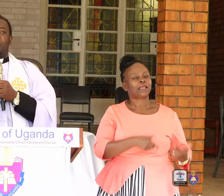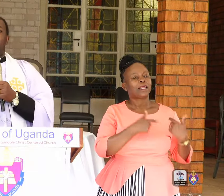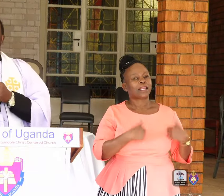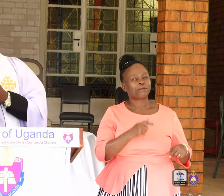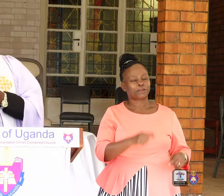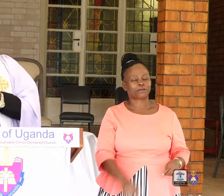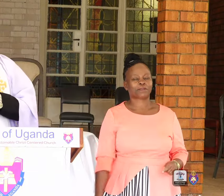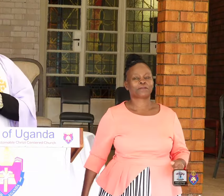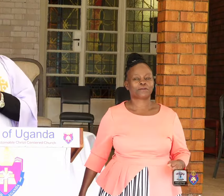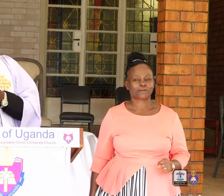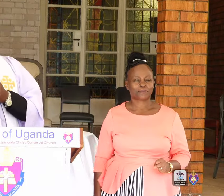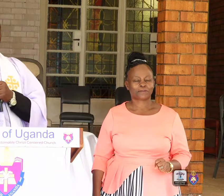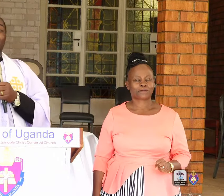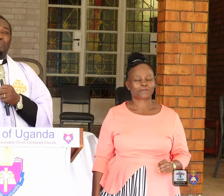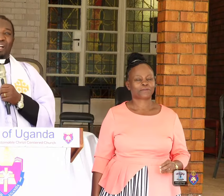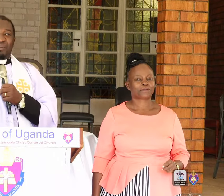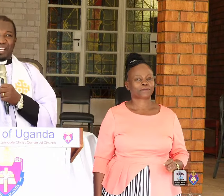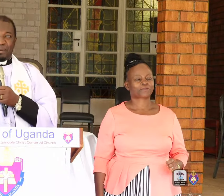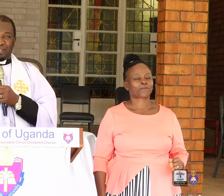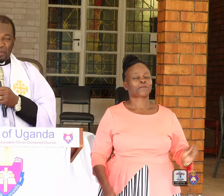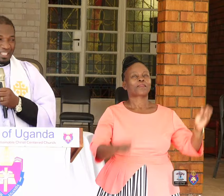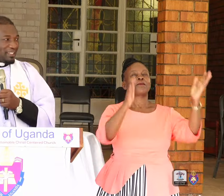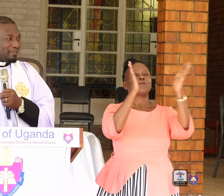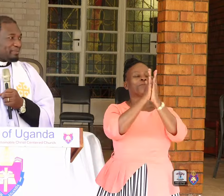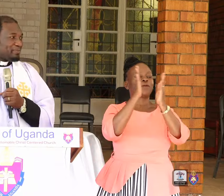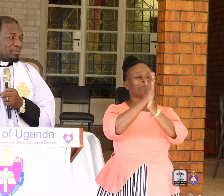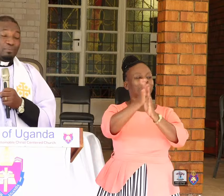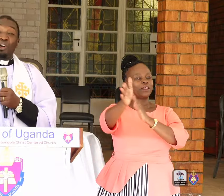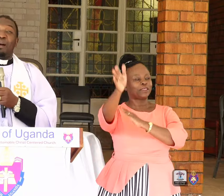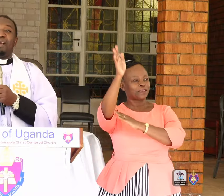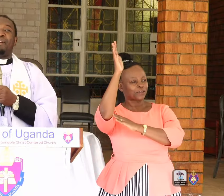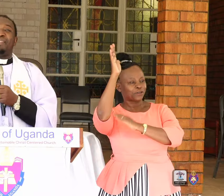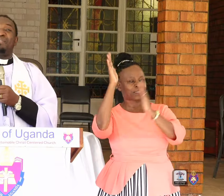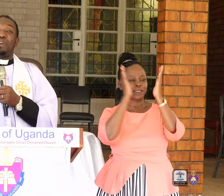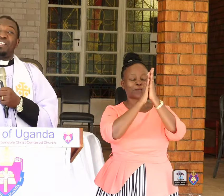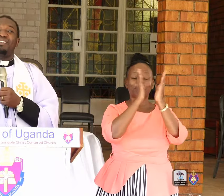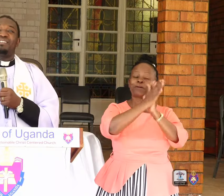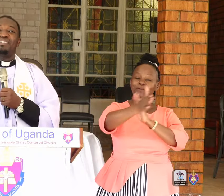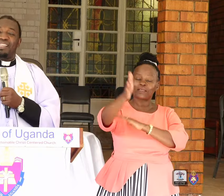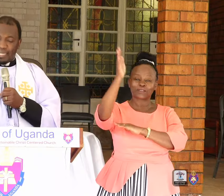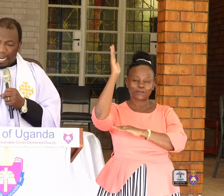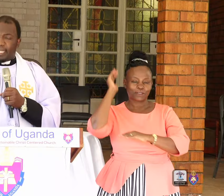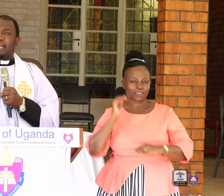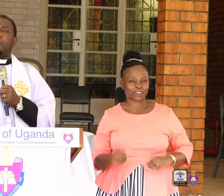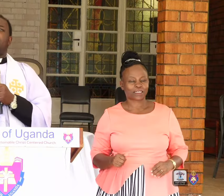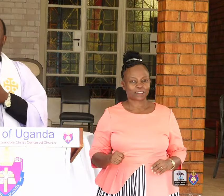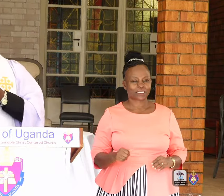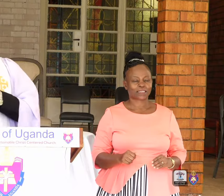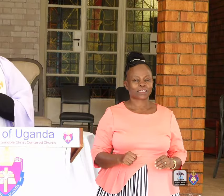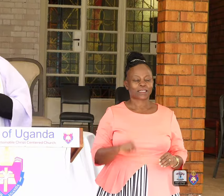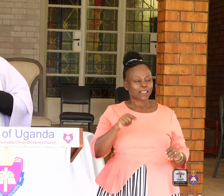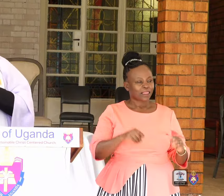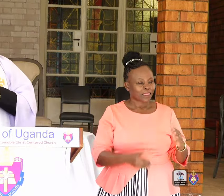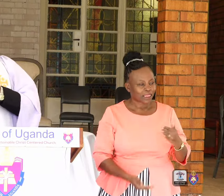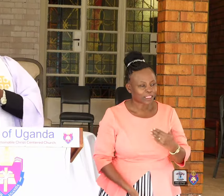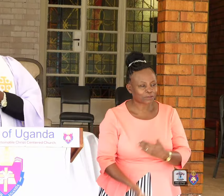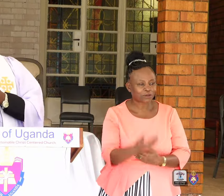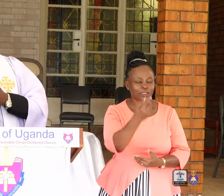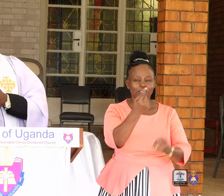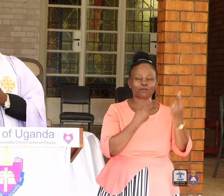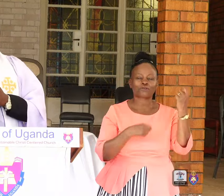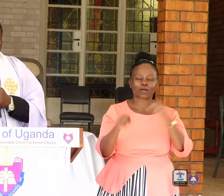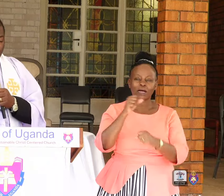guba mutima mukama yeebazibwe mukama yeebazibwe kale amakya ga leero twogera ku mazima